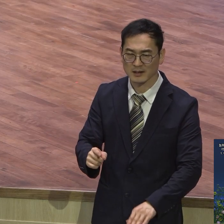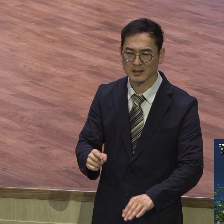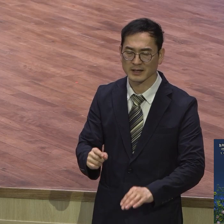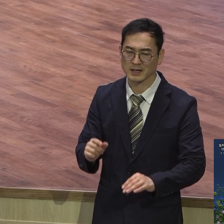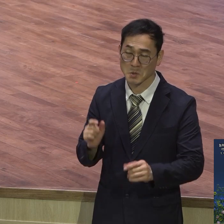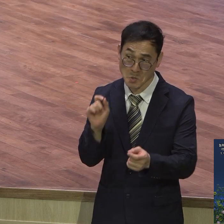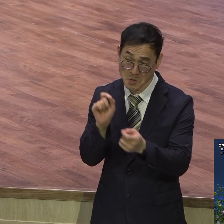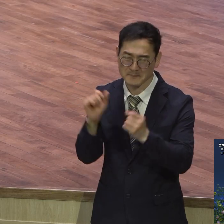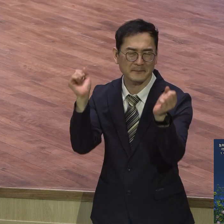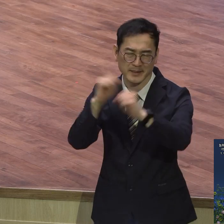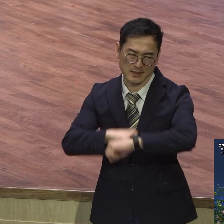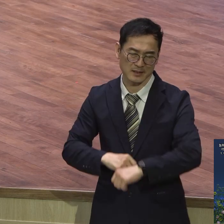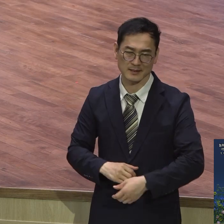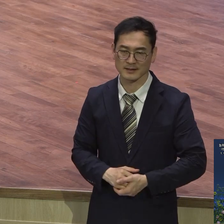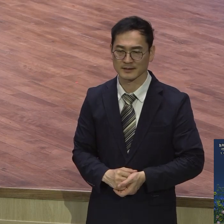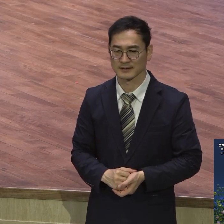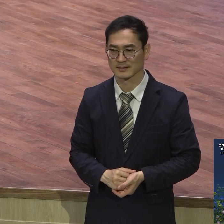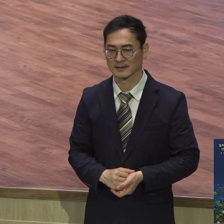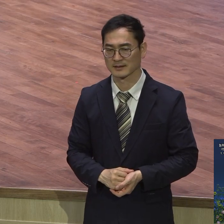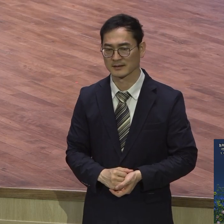시간 전 한번 내려면 알 거예요.